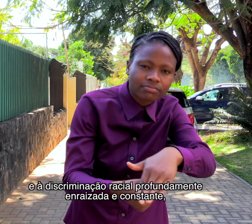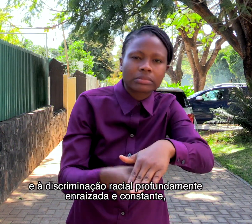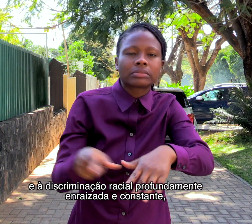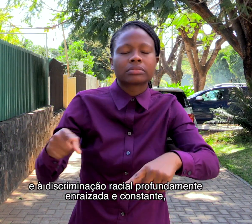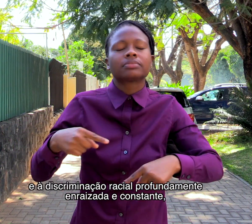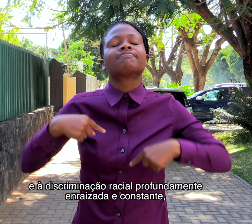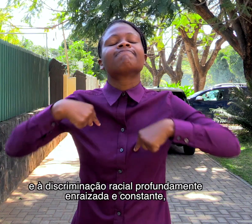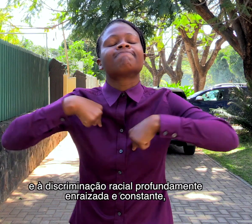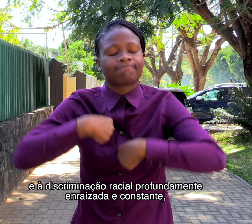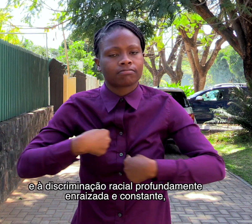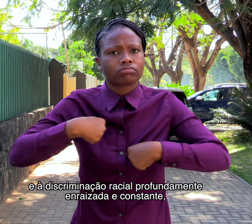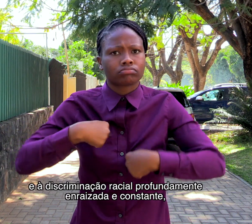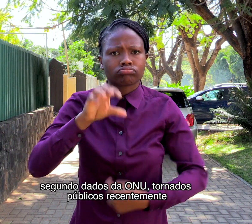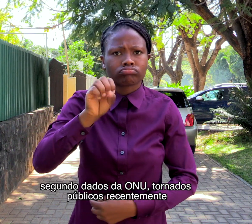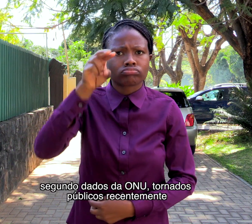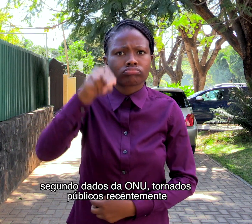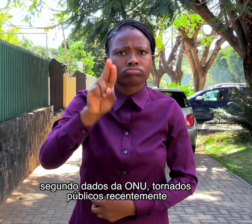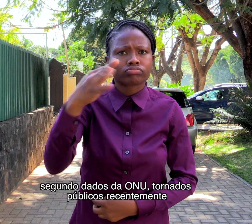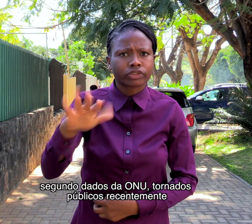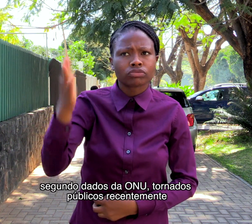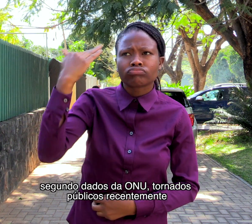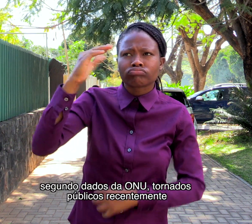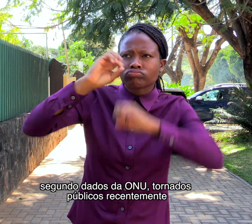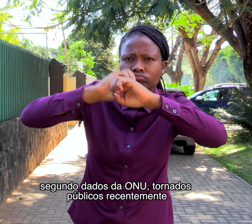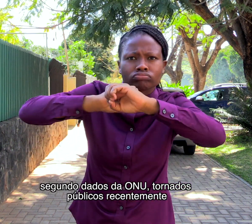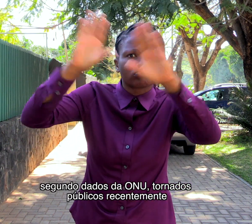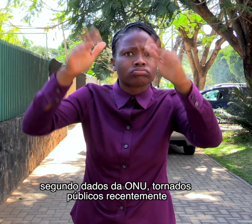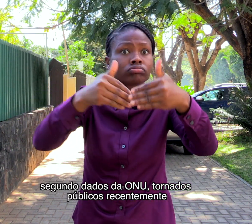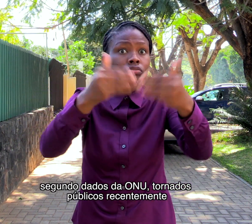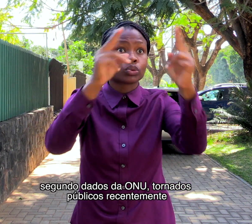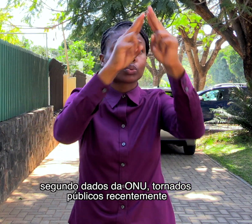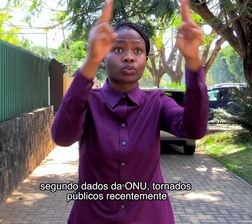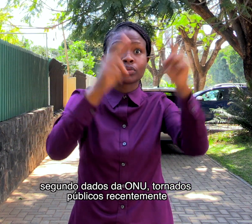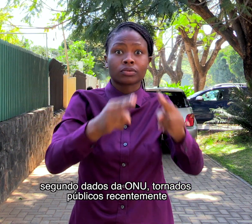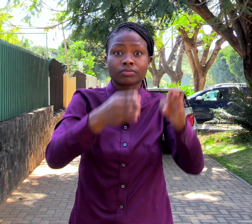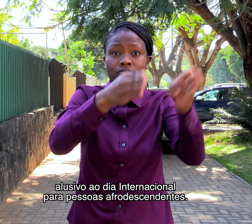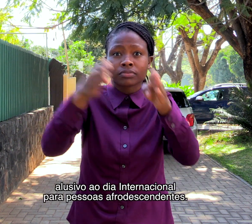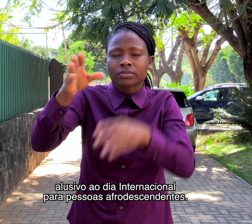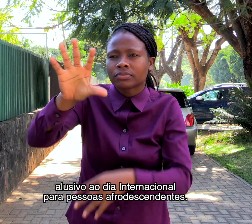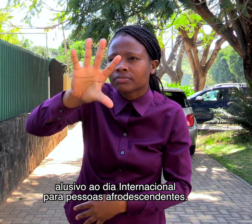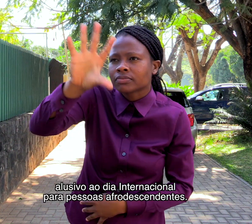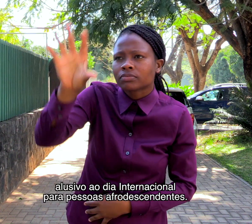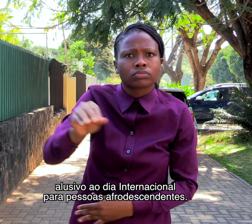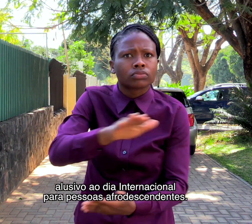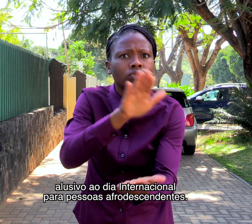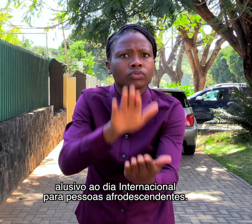enraizada e constante, segundo dados da ONU, tornados públicos recentemente, alusivo ao Dia Internacional para pessoas